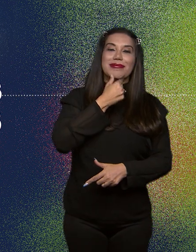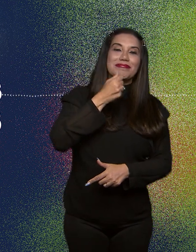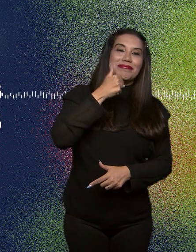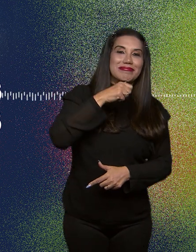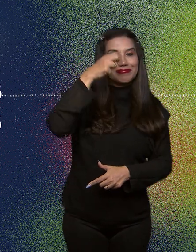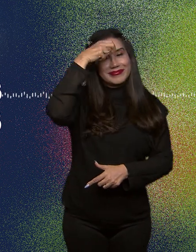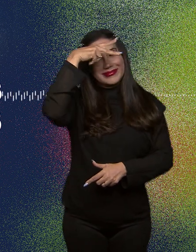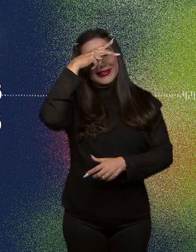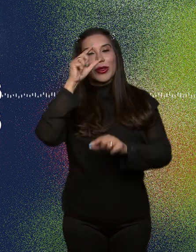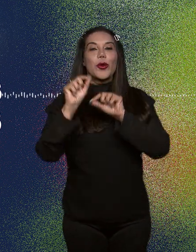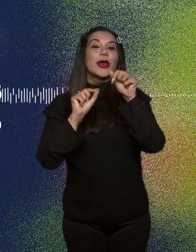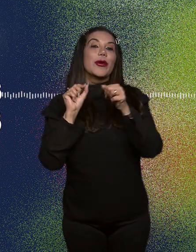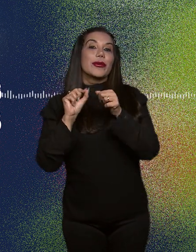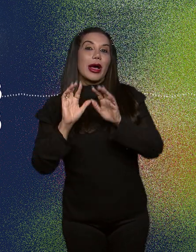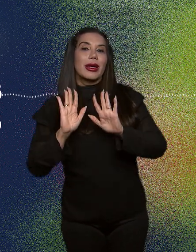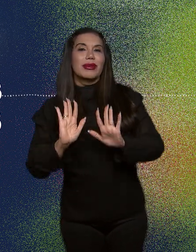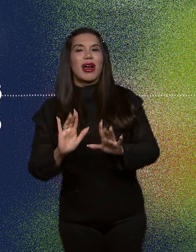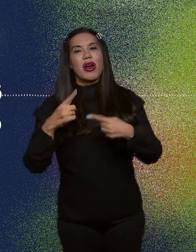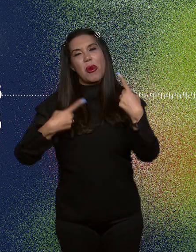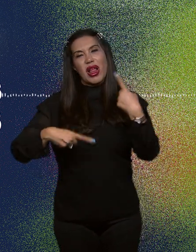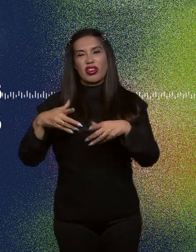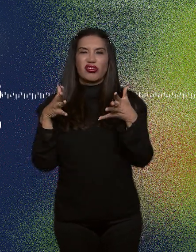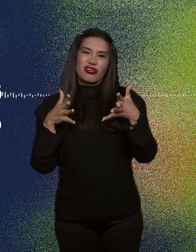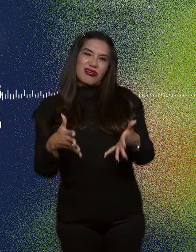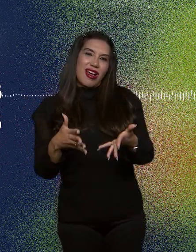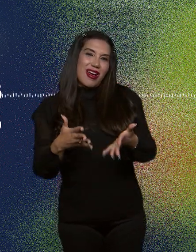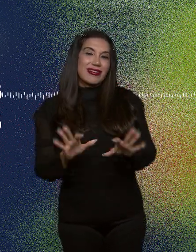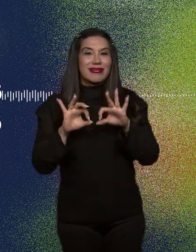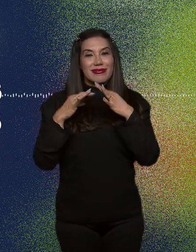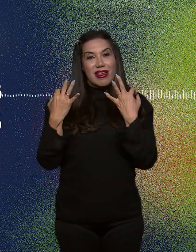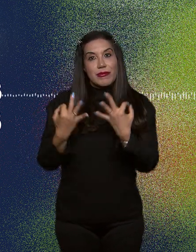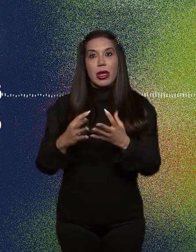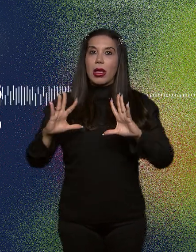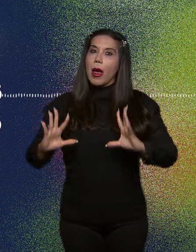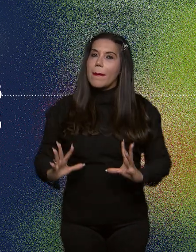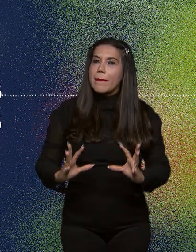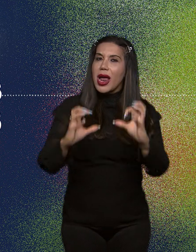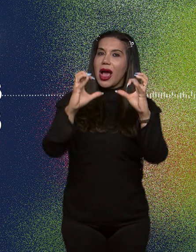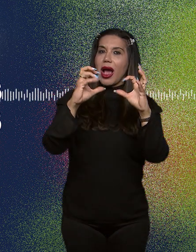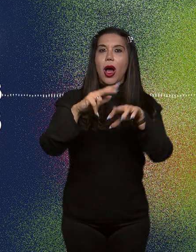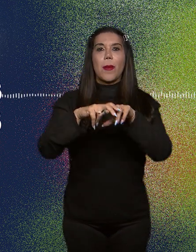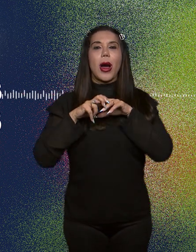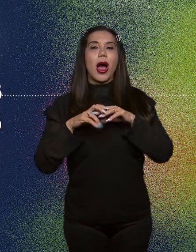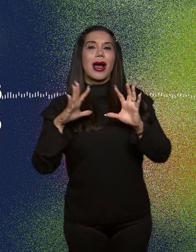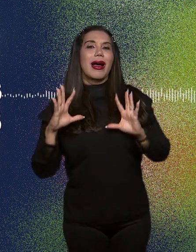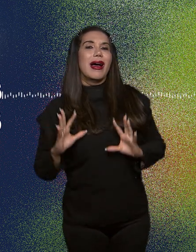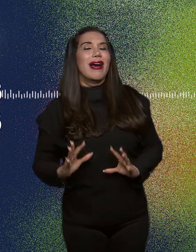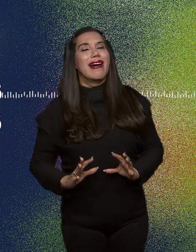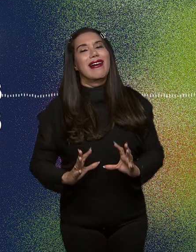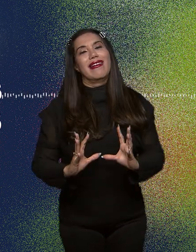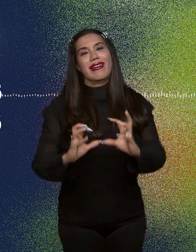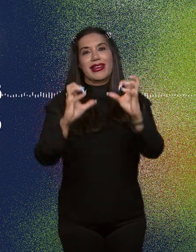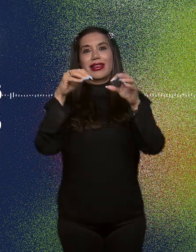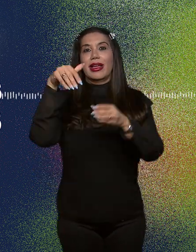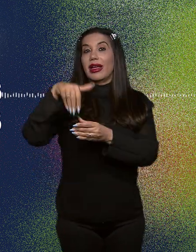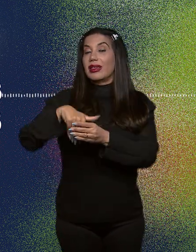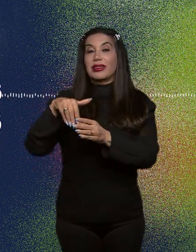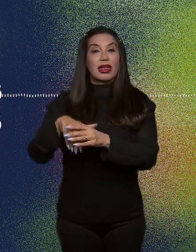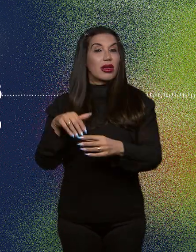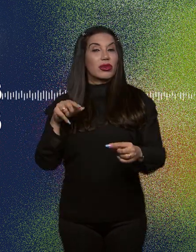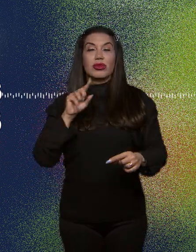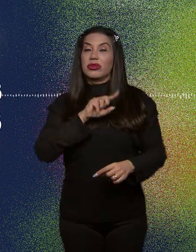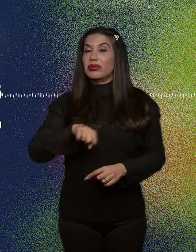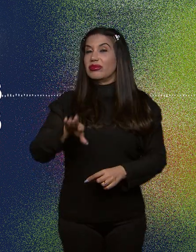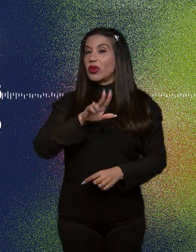prefeitas. Mas política é muito chato. Tem família que até briga por causa disso. Eleições também não é assunto para